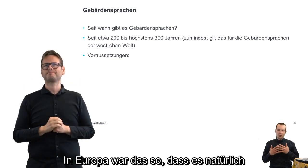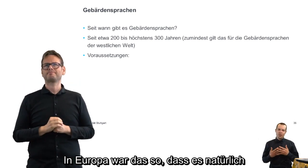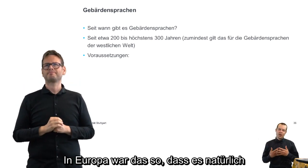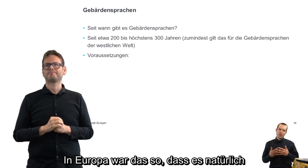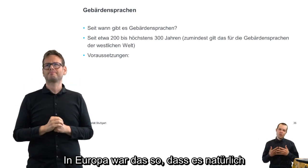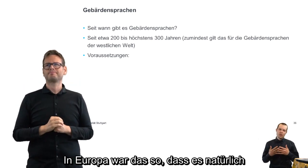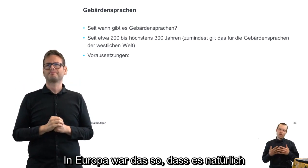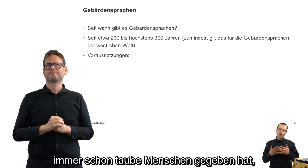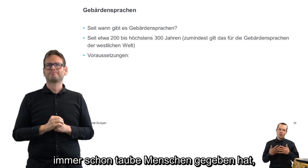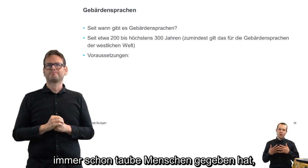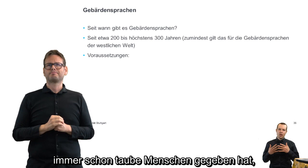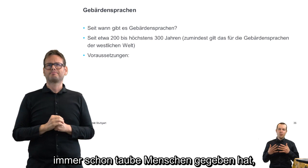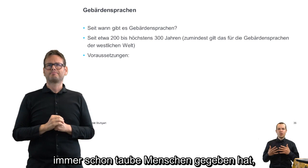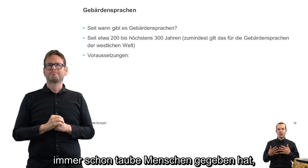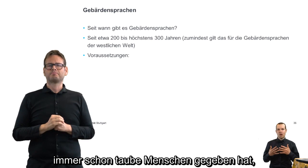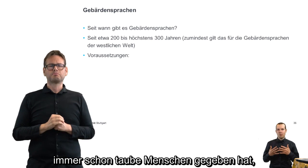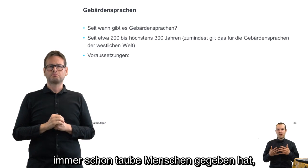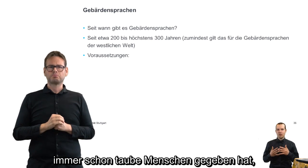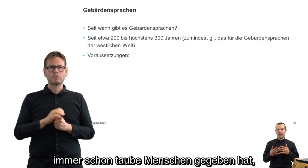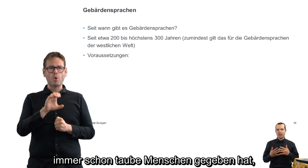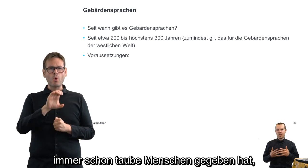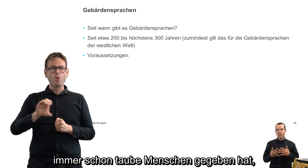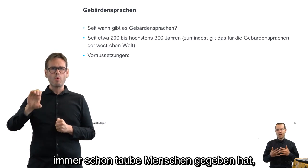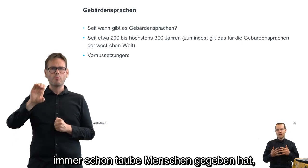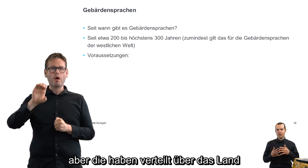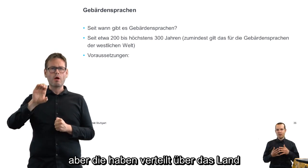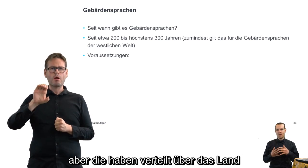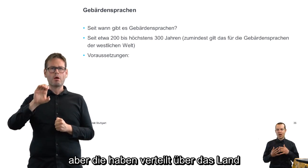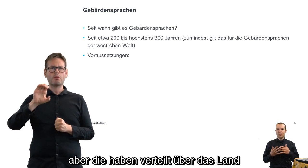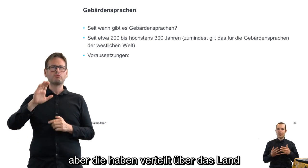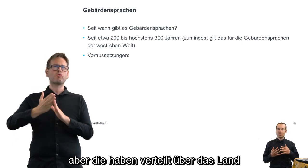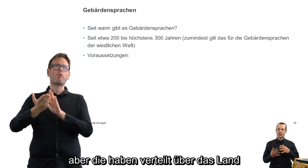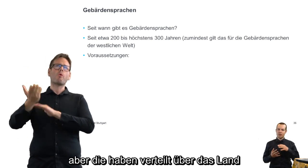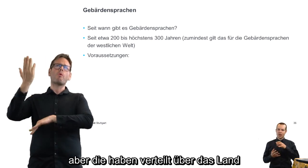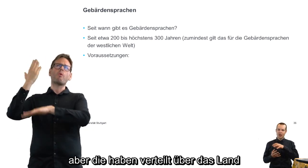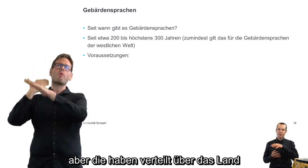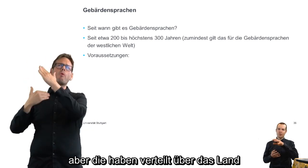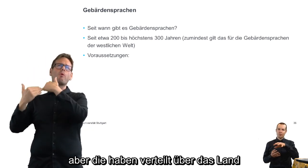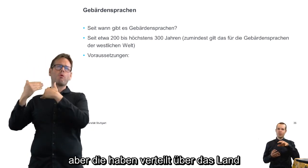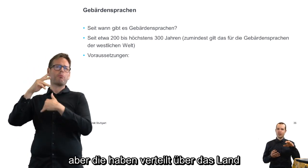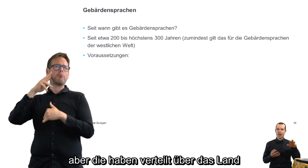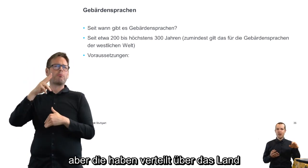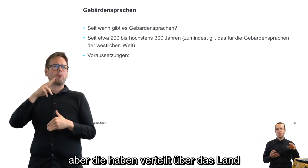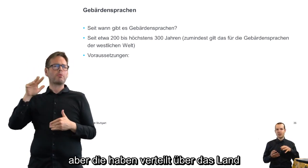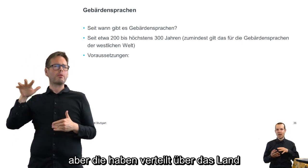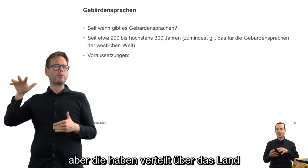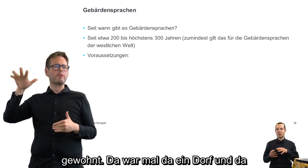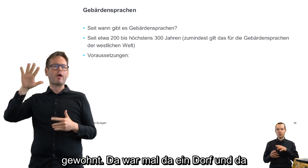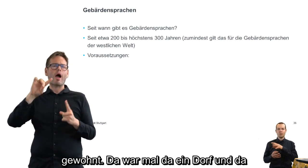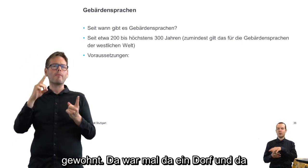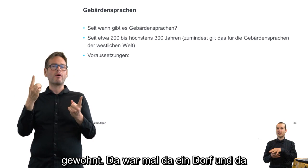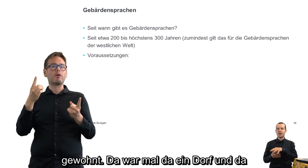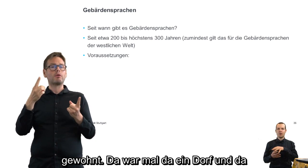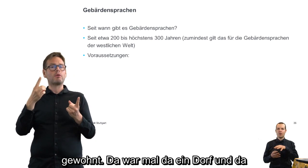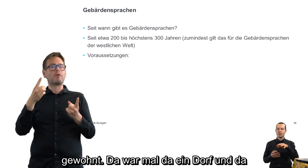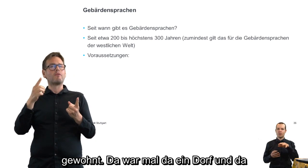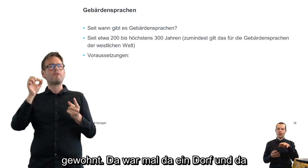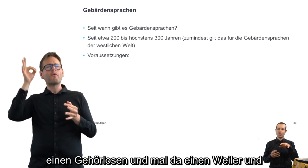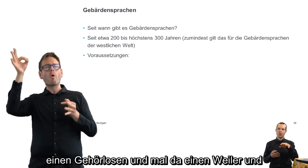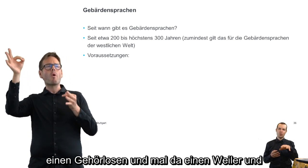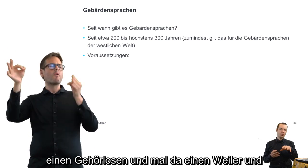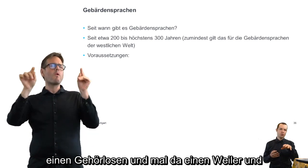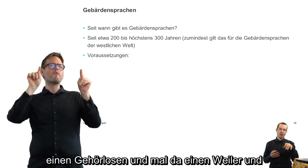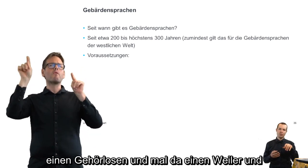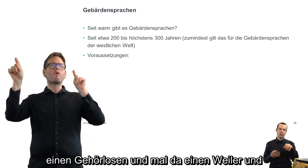In Europa war das so, dass es natürlich immer schon taube Menschen gegeben hat, aber die haben verteilt über das Land gewohnt. Ob es mal da ein Dorf,